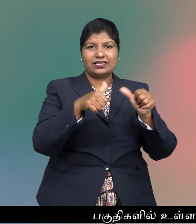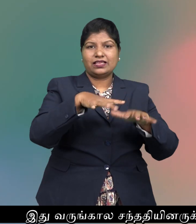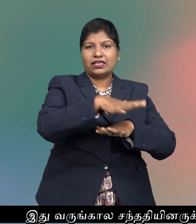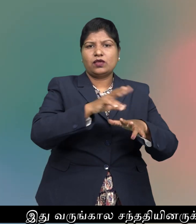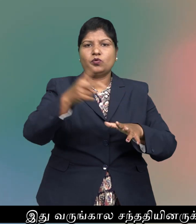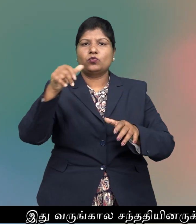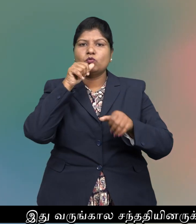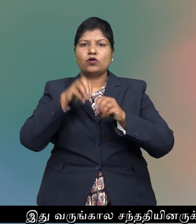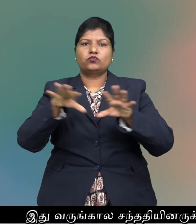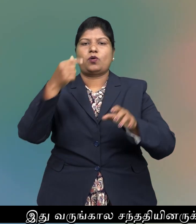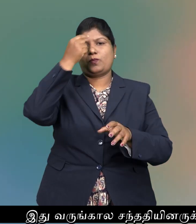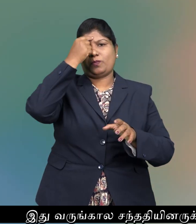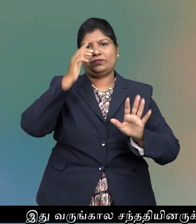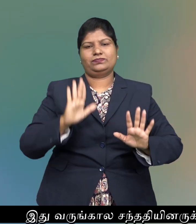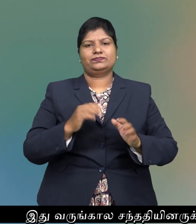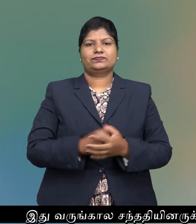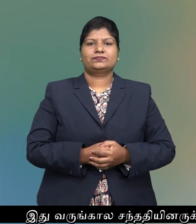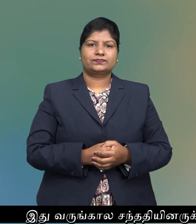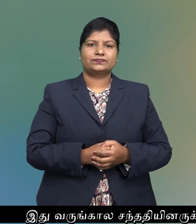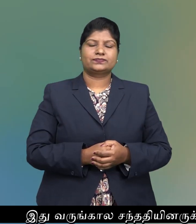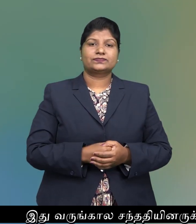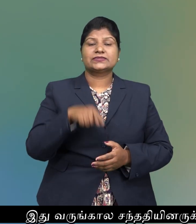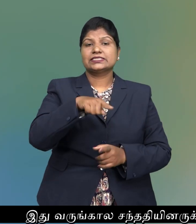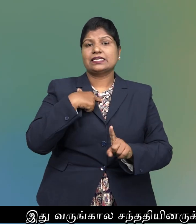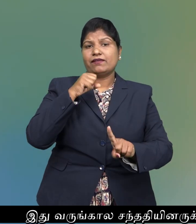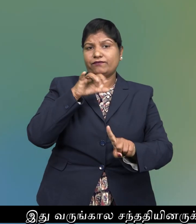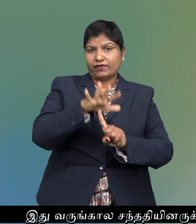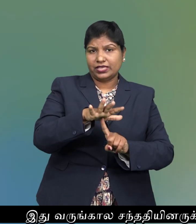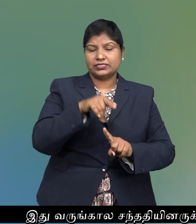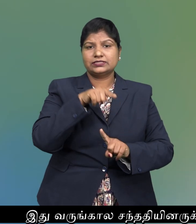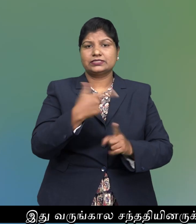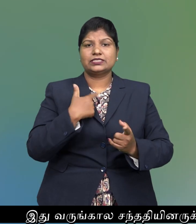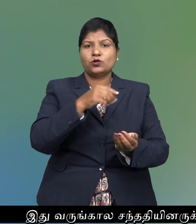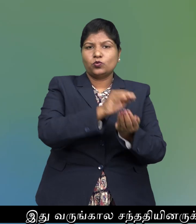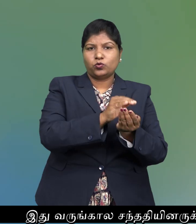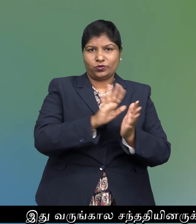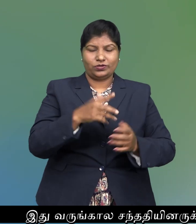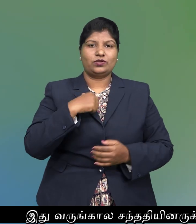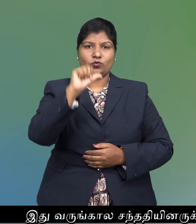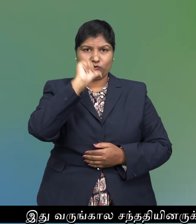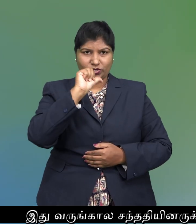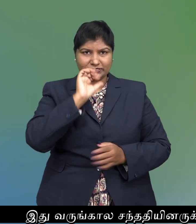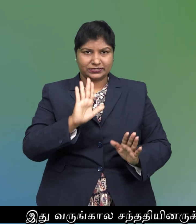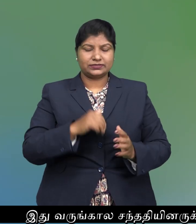இது வருங்கால சந்ததியினருக்கு கிடைக்கும் நீர் இருப்பை பாதிக்கிறது.